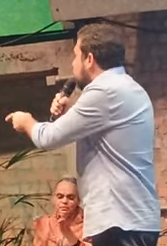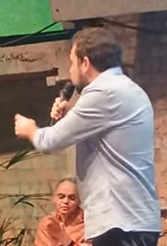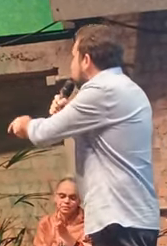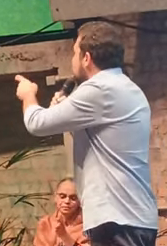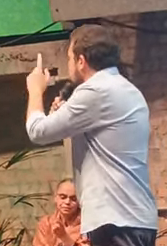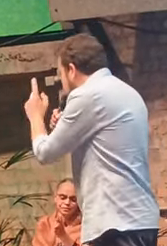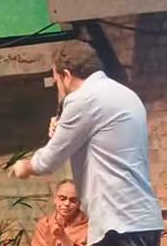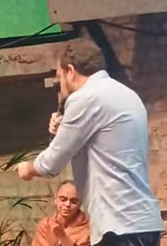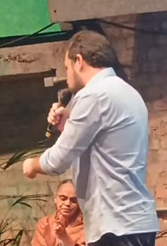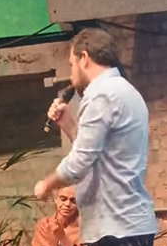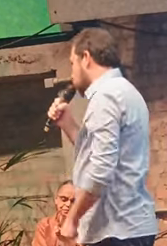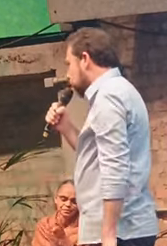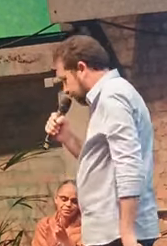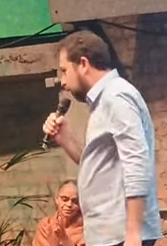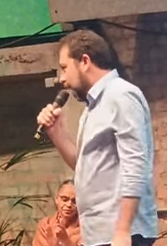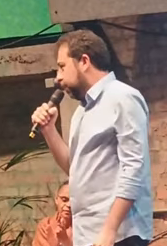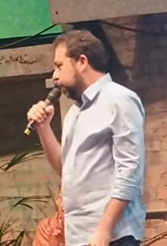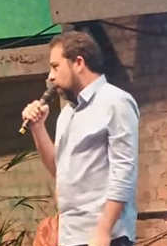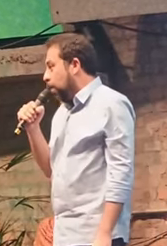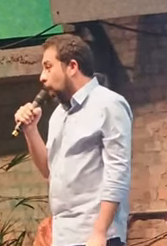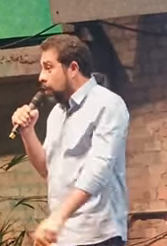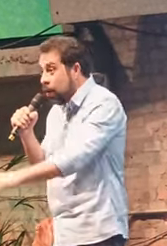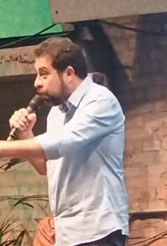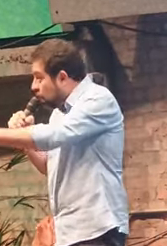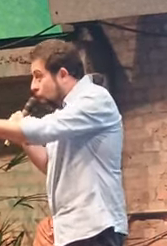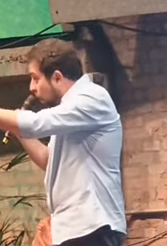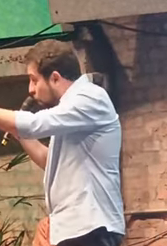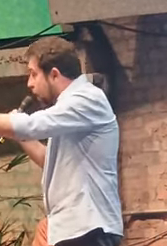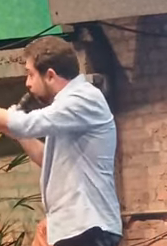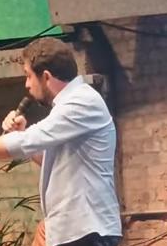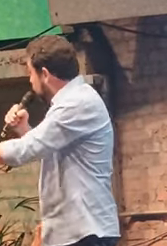prestam serviço ambiental.